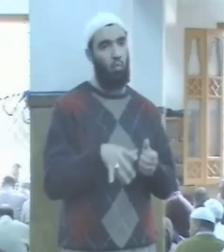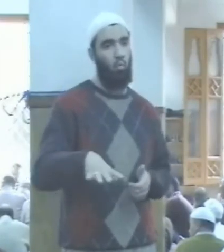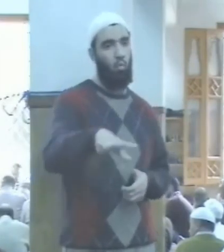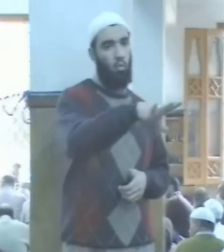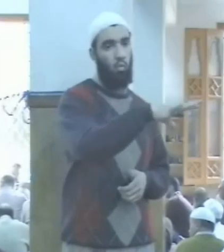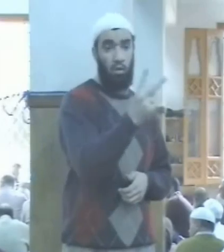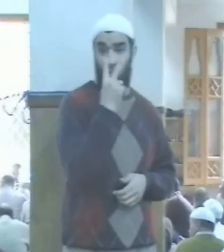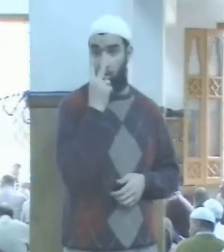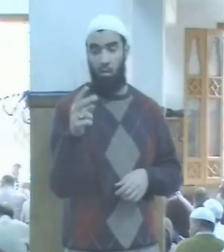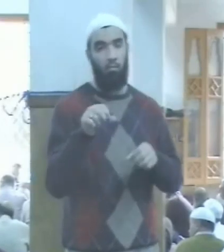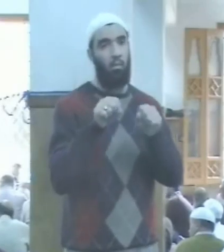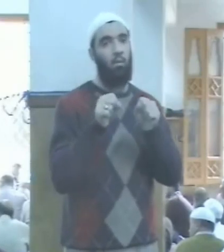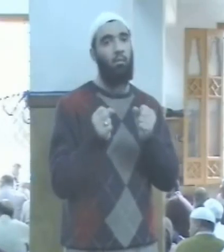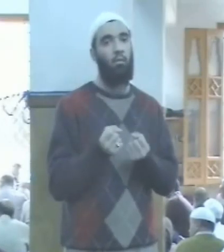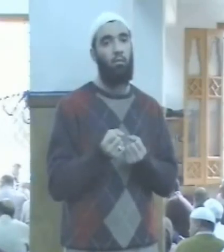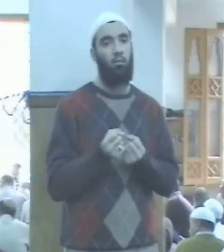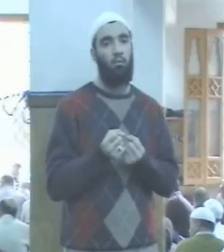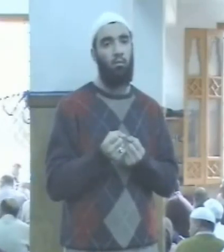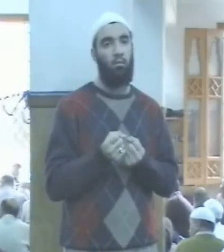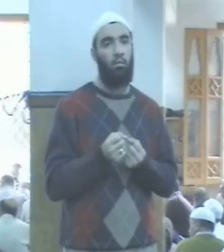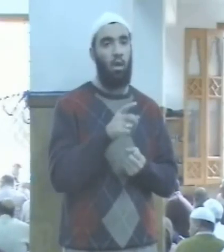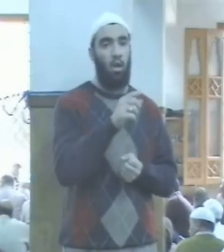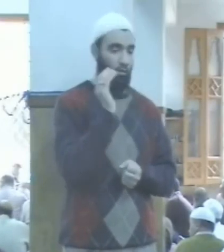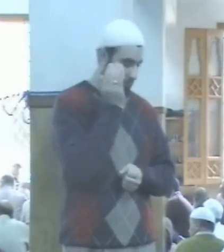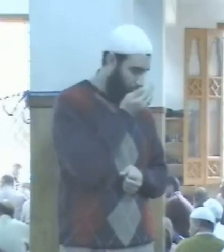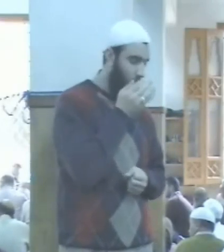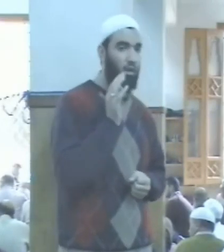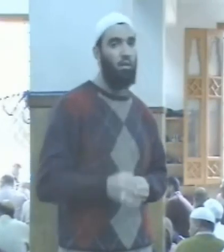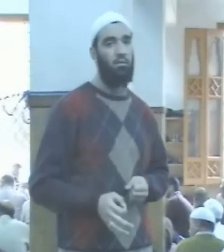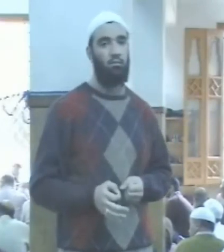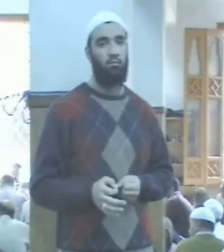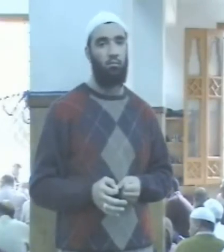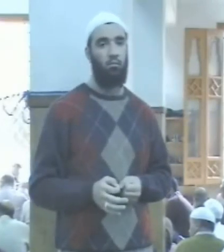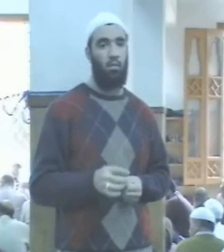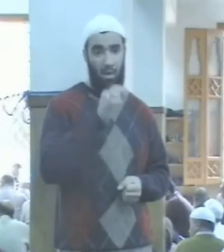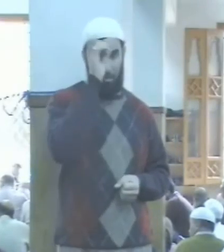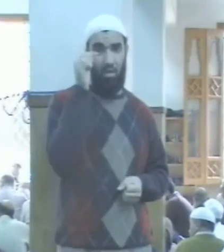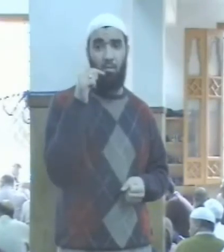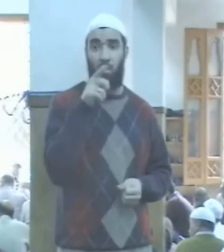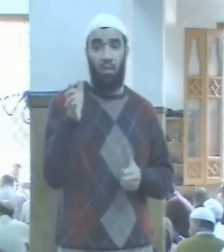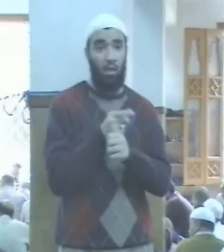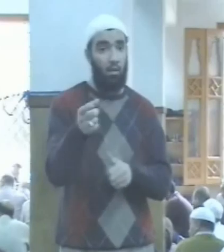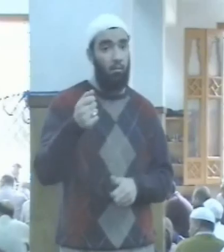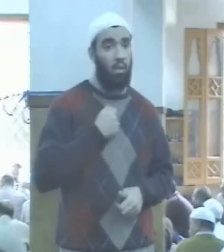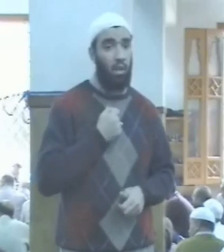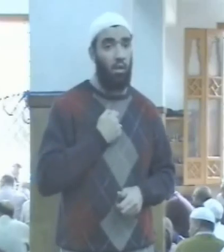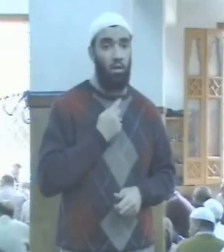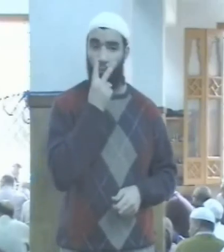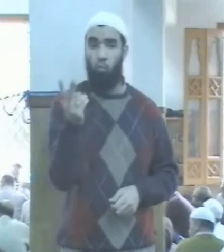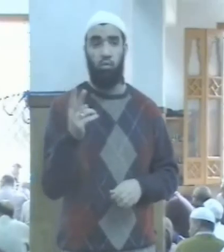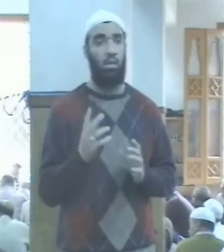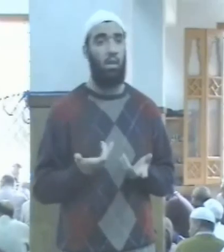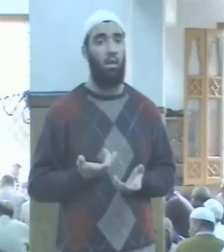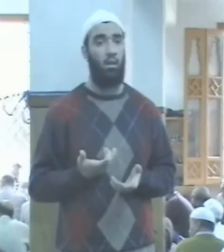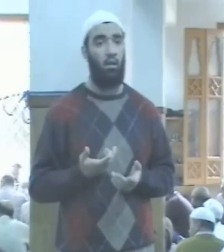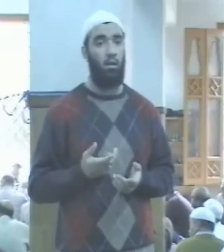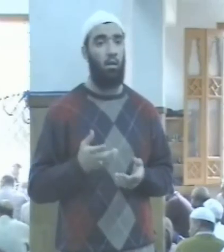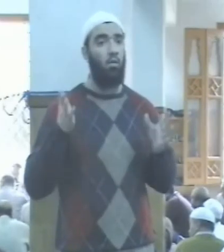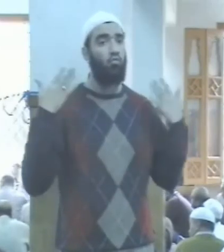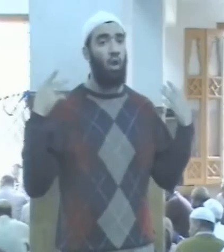ينظر إليها بدون غض البصر، أو يمنع أولاده من أن